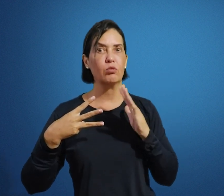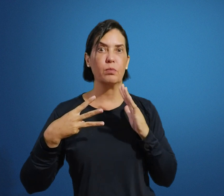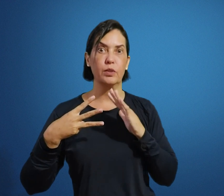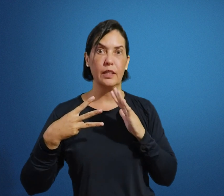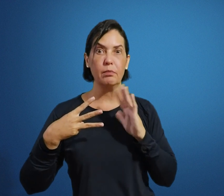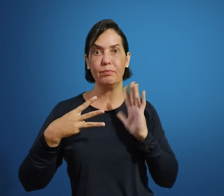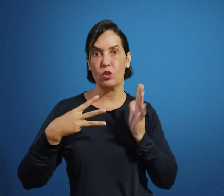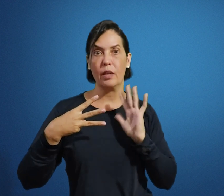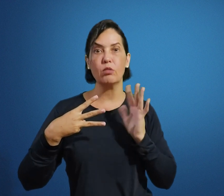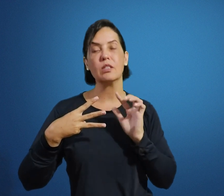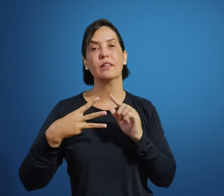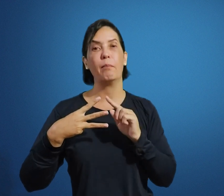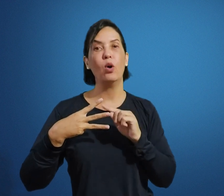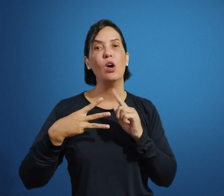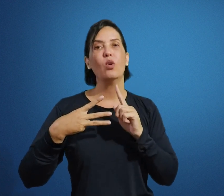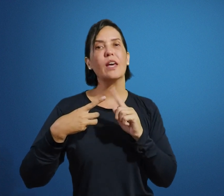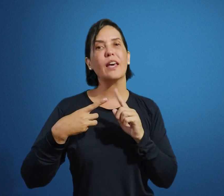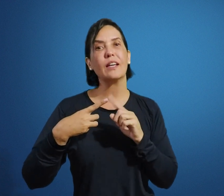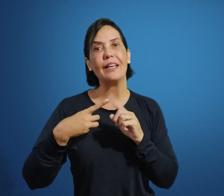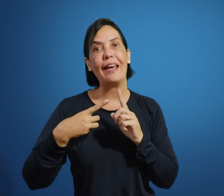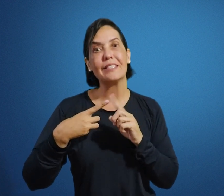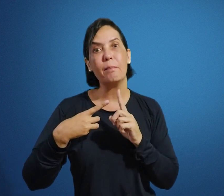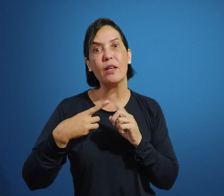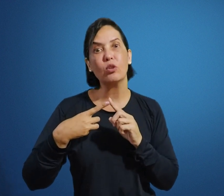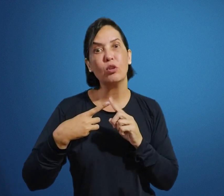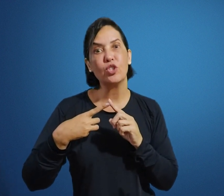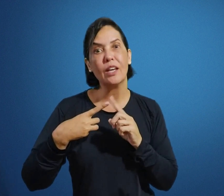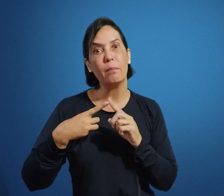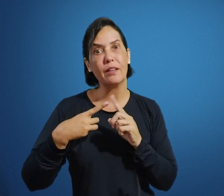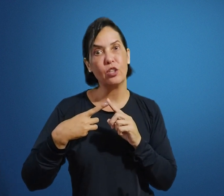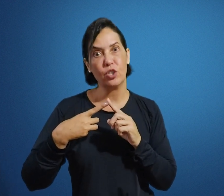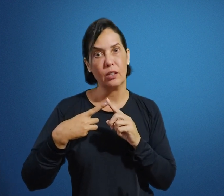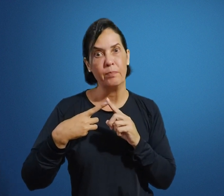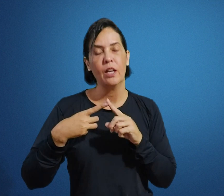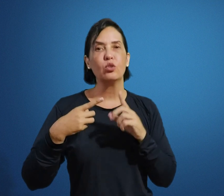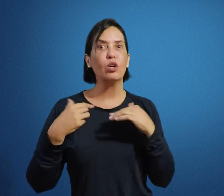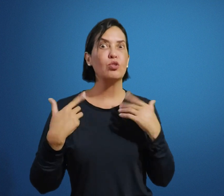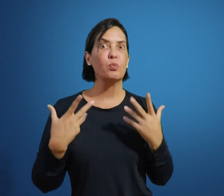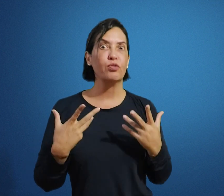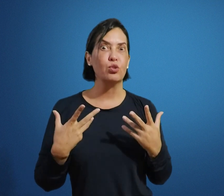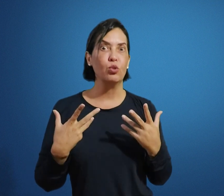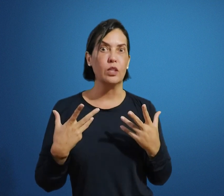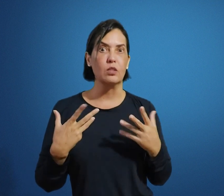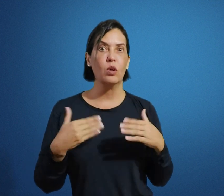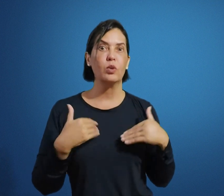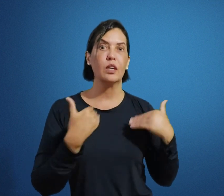e por aí, mais ou menos, tá bom? O que que essa metodologia ela pretendia? Todos os professores, quando iam